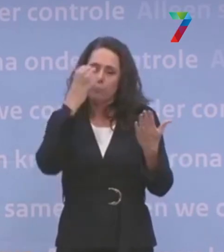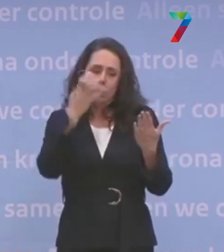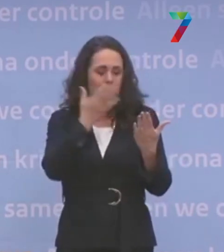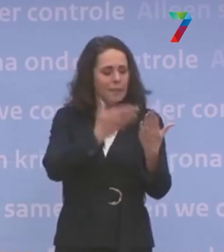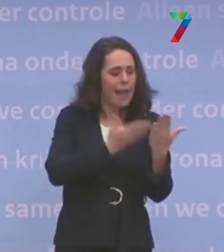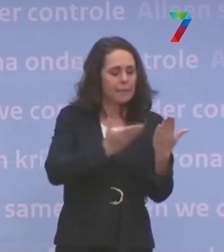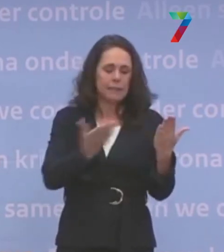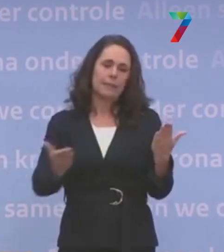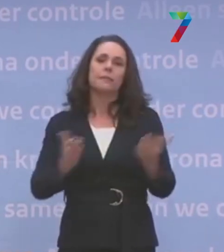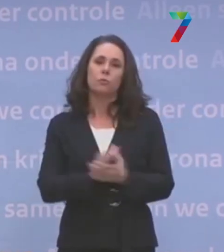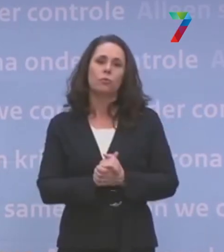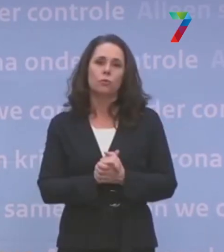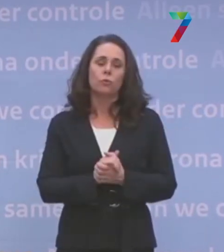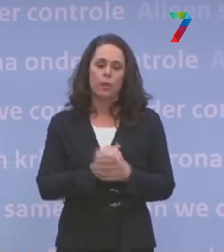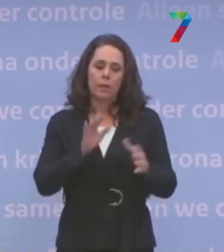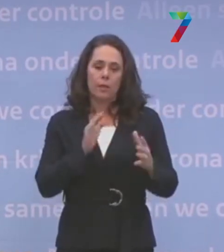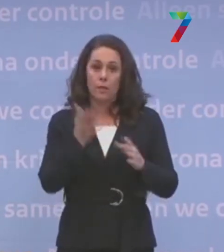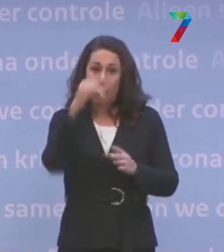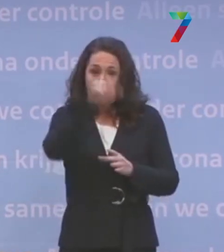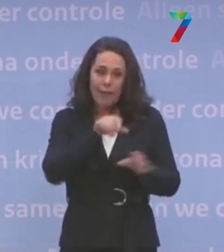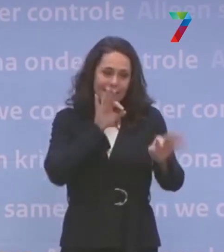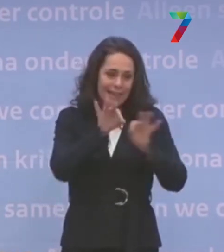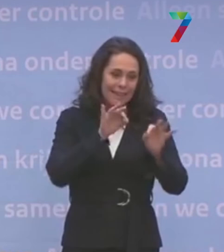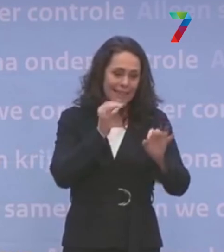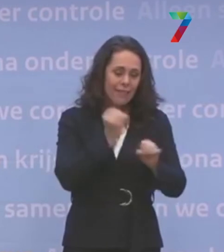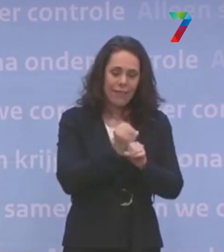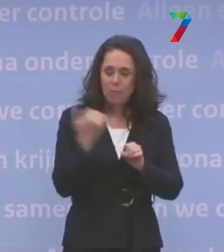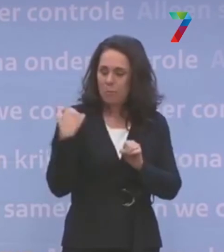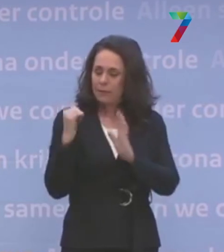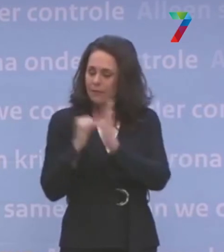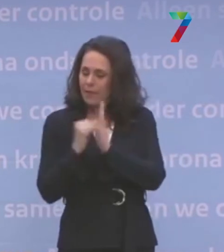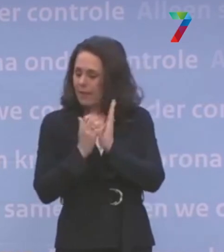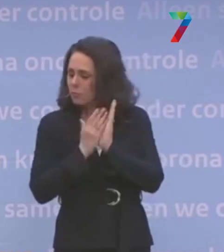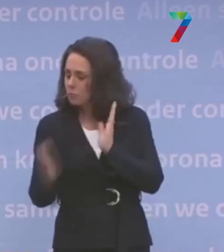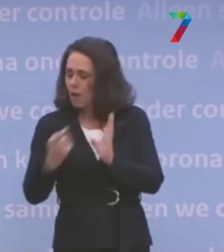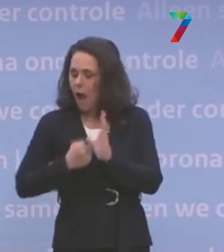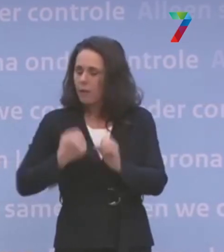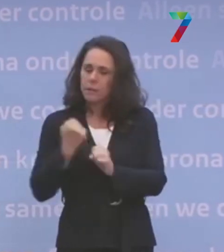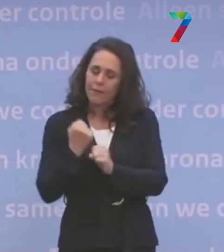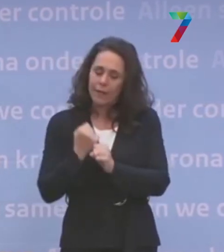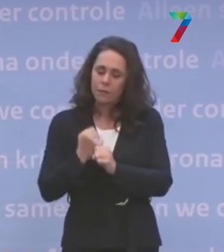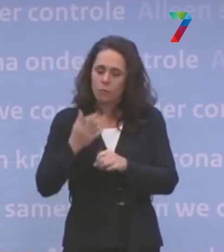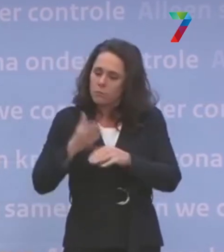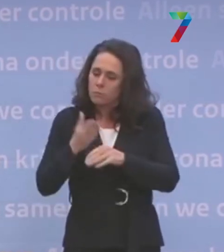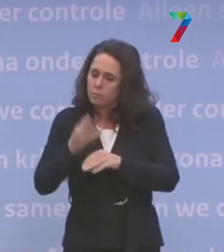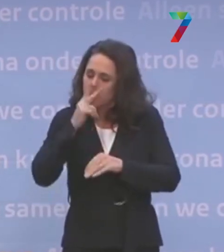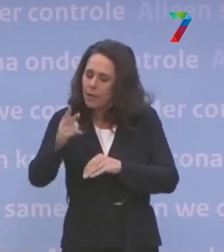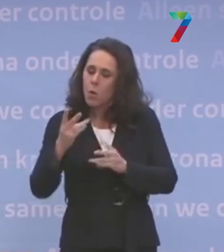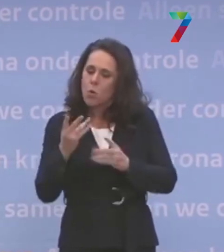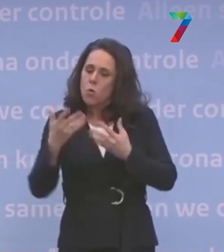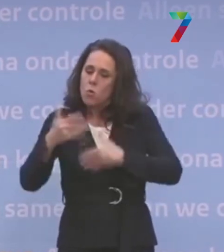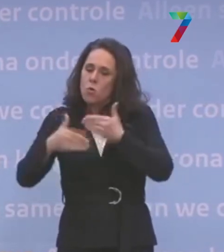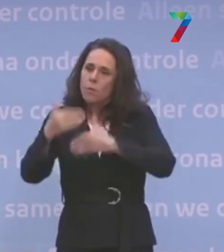die... de selectie geweest vorige week. Er is dit weekend ontzettend hard gewerkt om verder te kijken hoe het zit. Er is heel veel